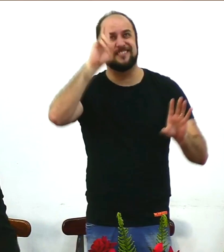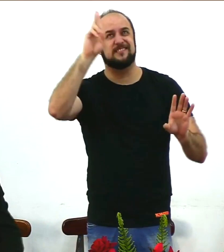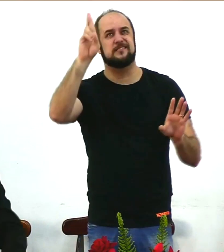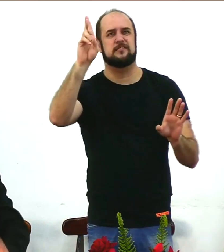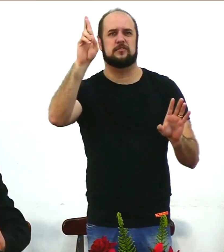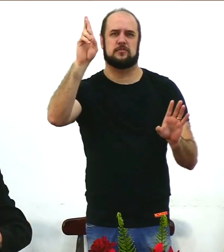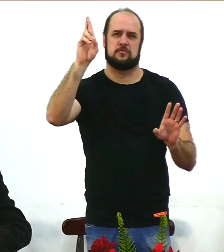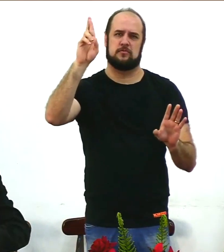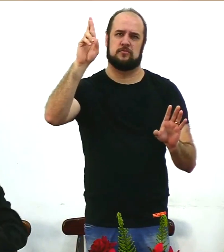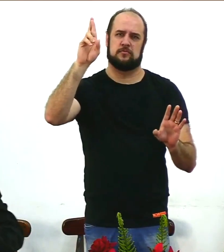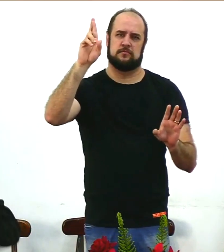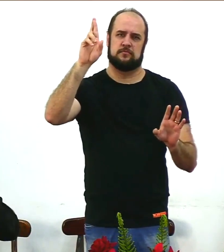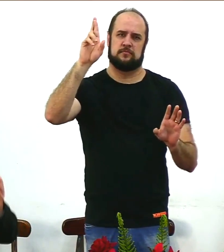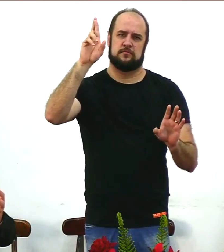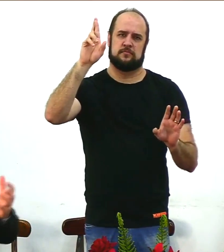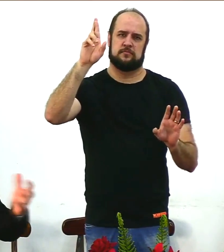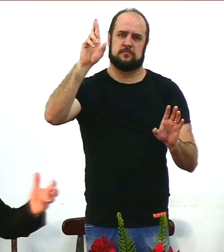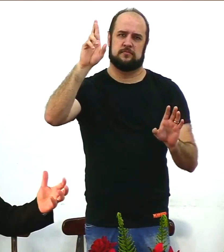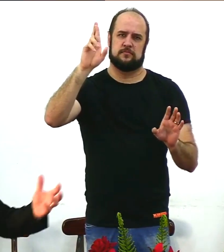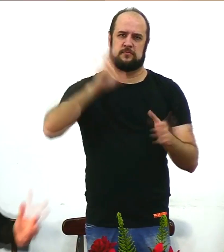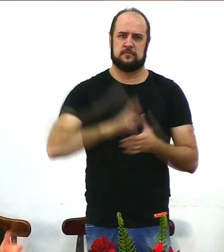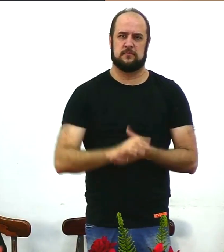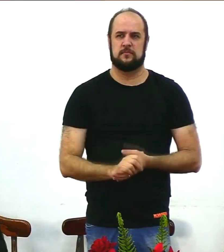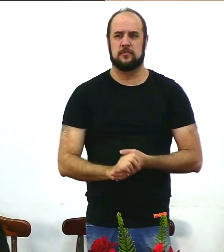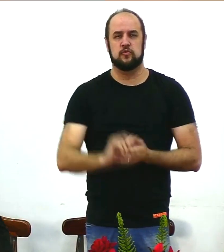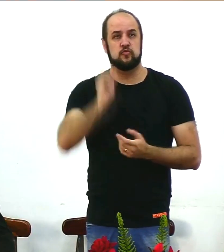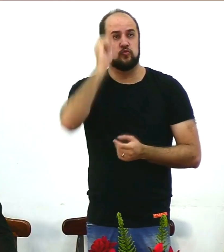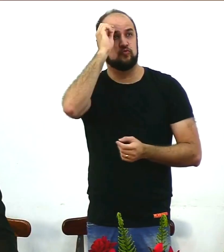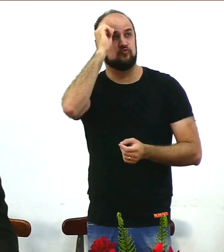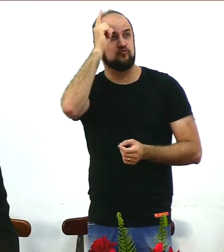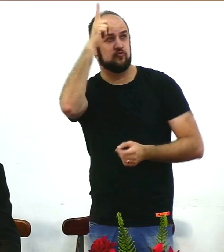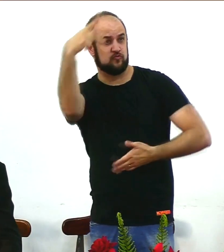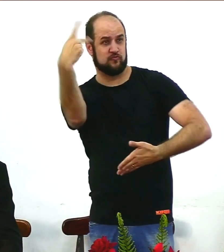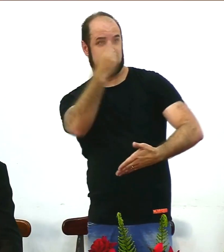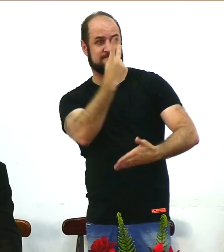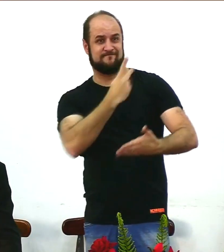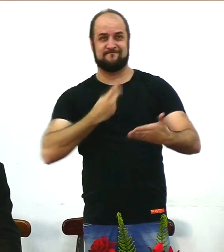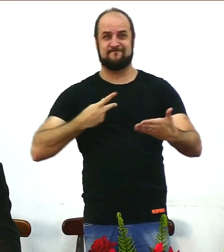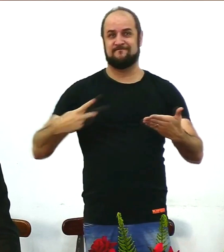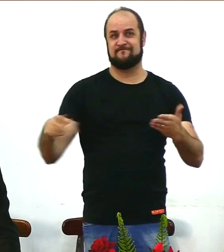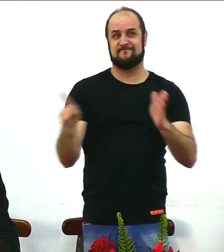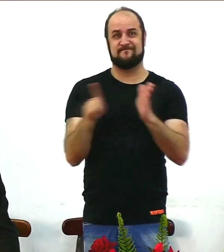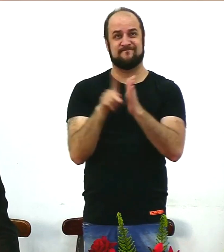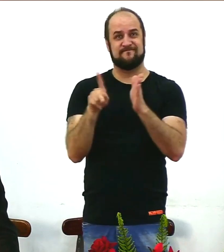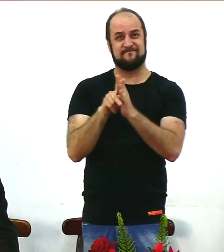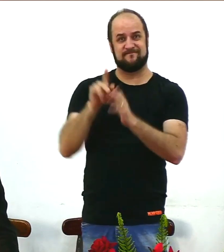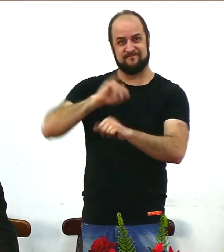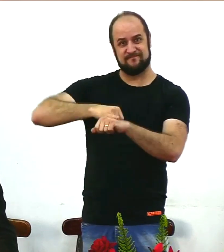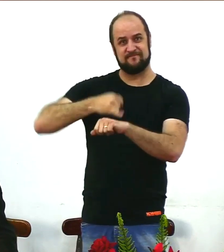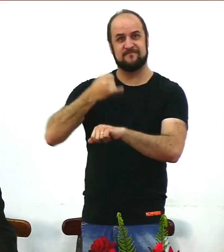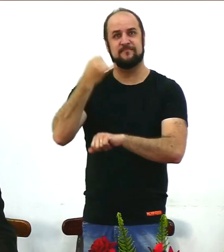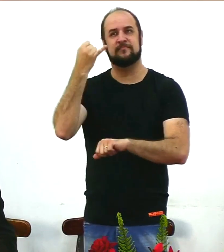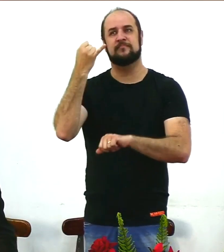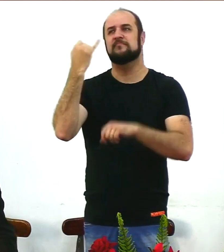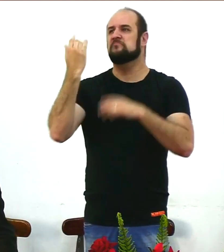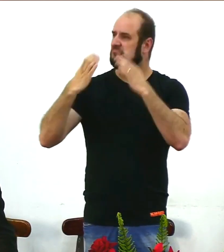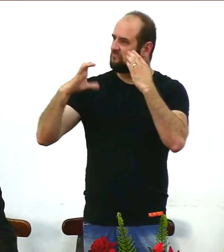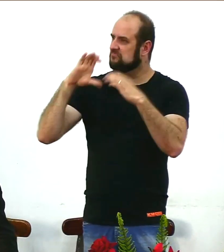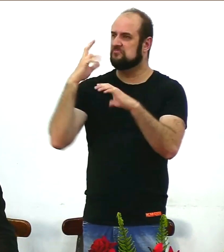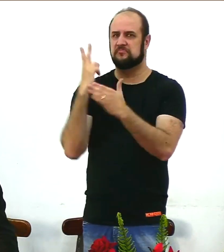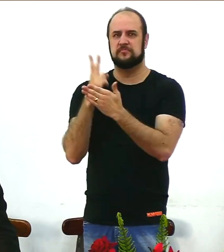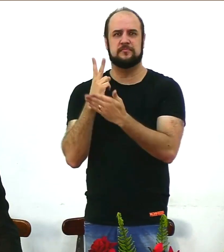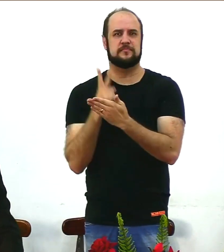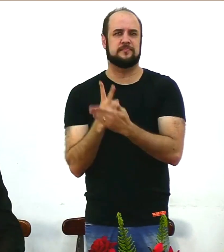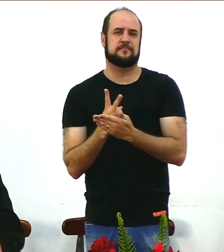eles repensam. E então eles reavaliam a sua lealdade a Deus. Vamos pensar nesses 3